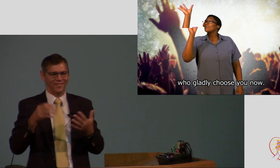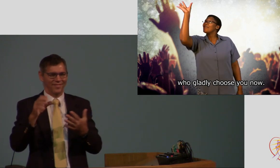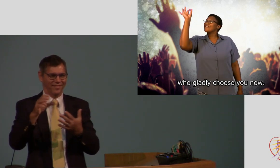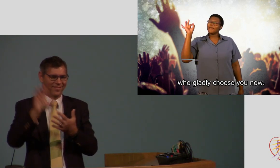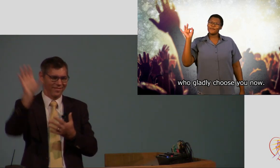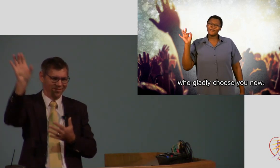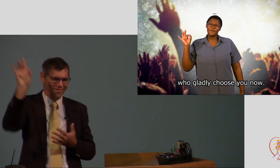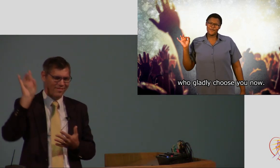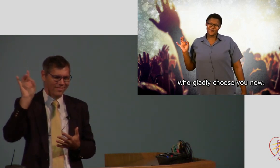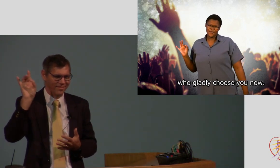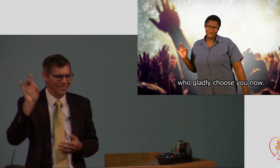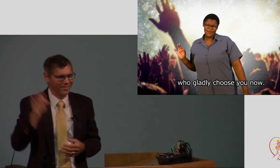now.